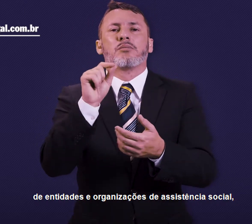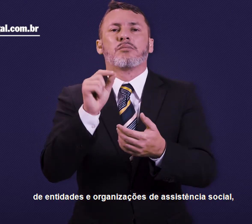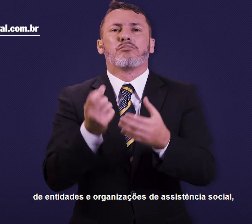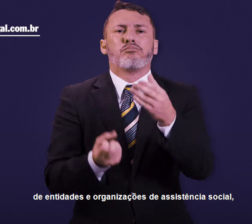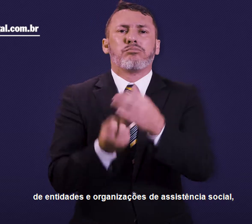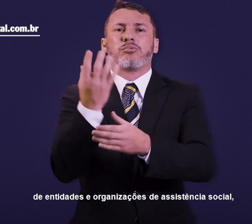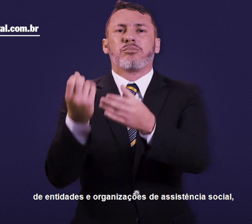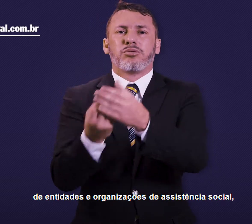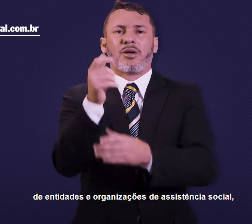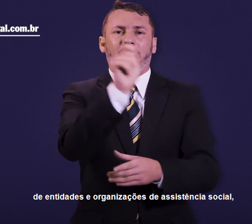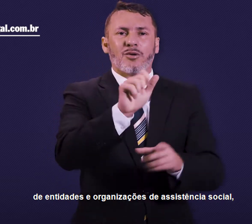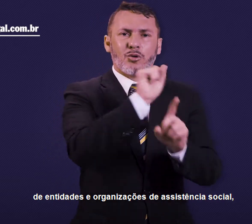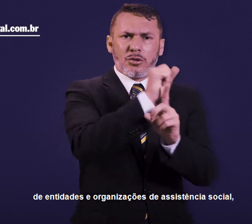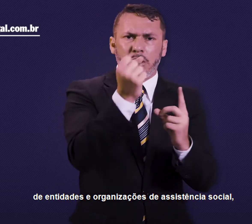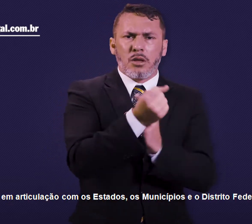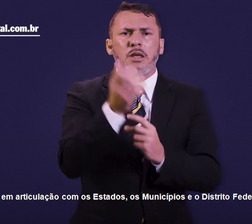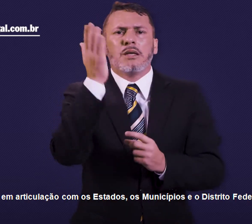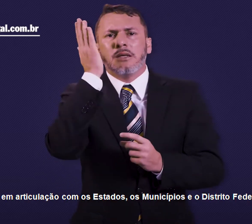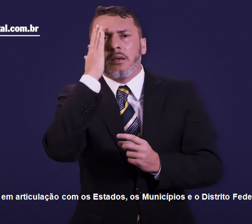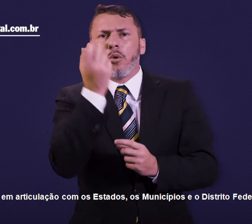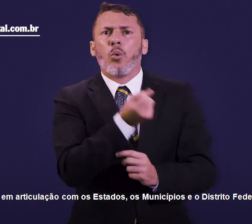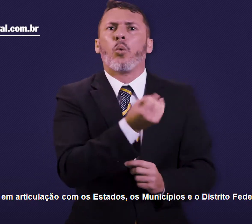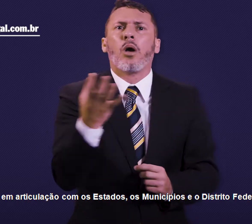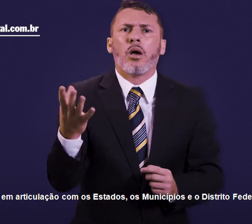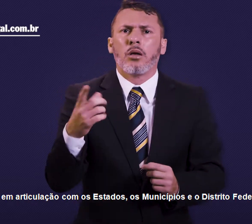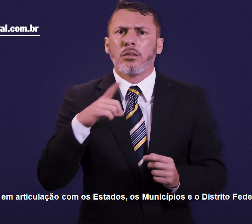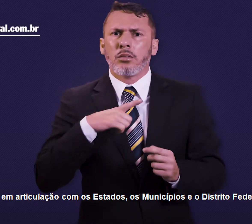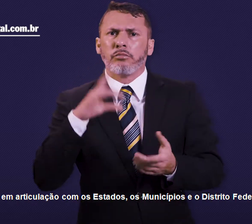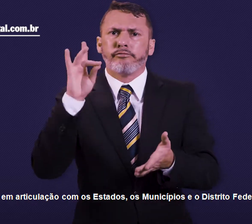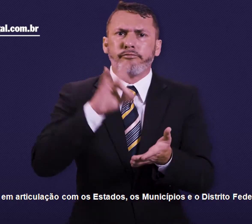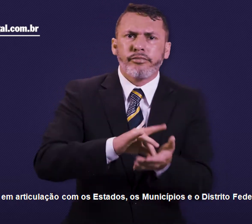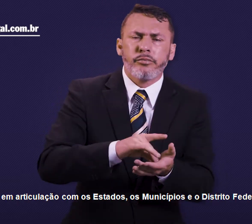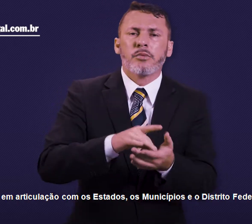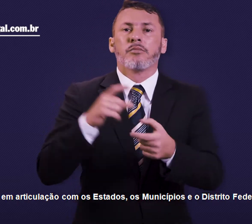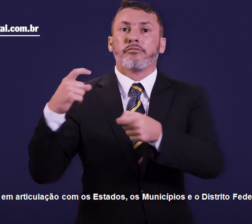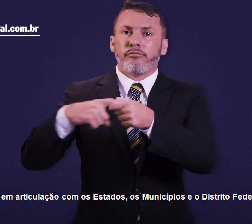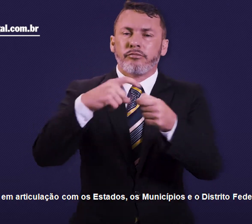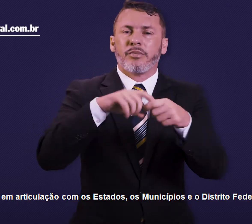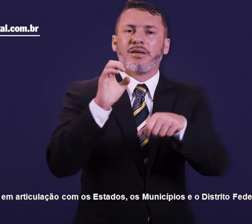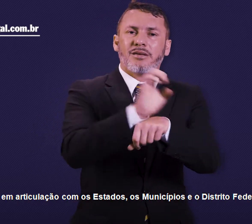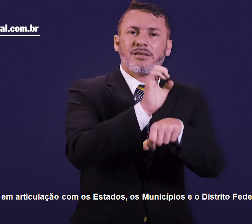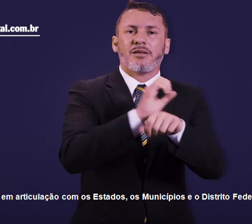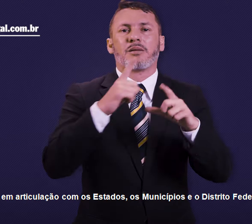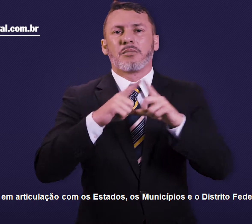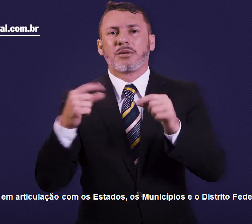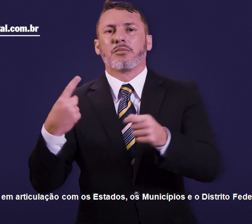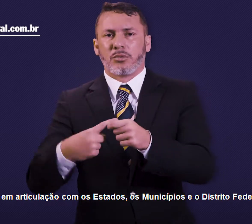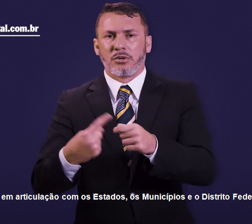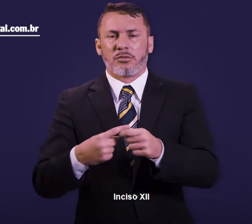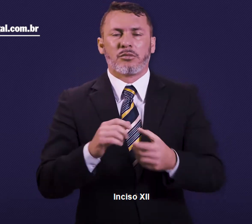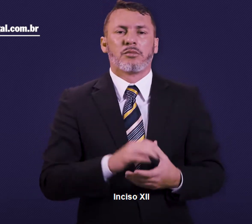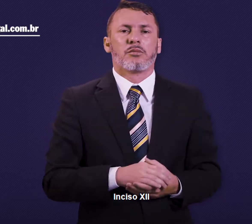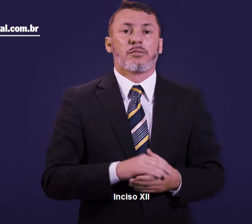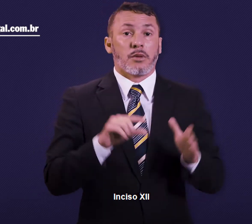organizações de assistência social em articulação com os estados, os municípios e o Distrito Federal. Inciso